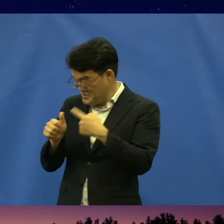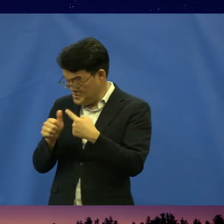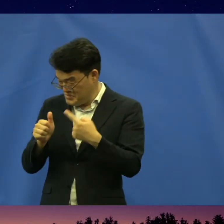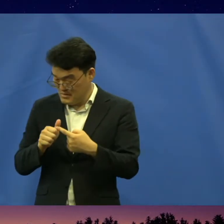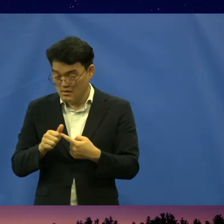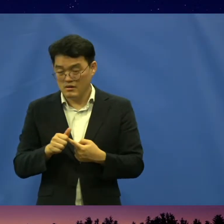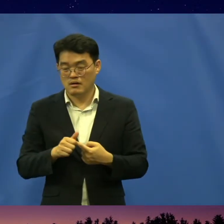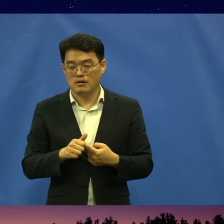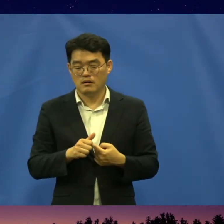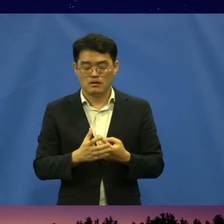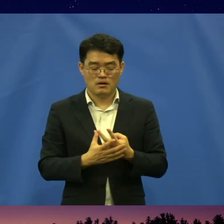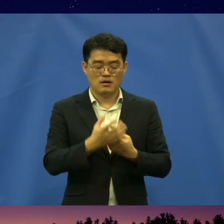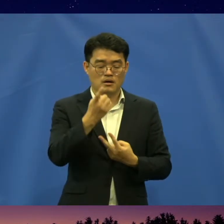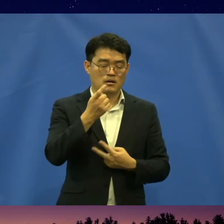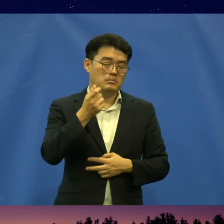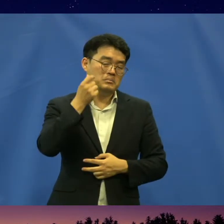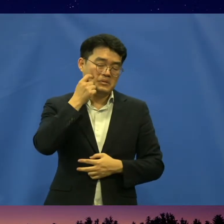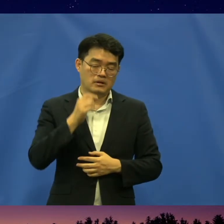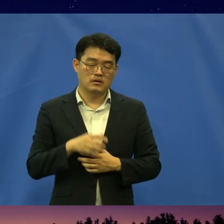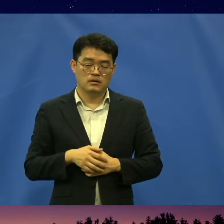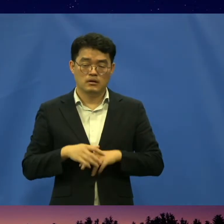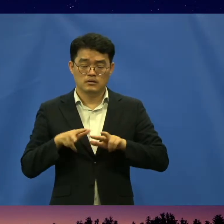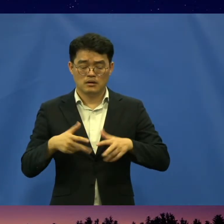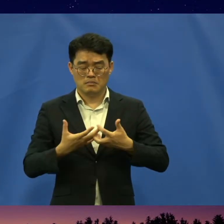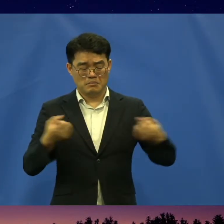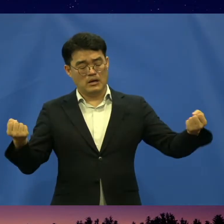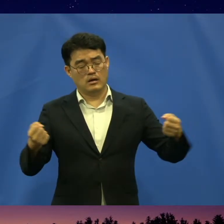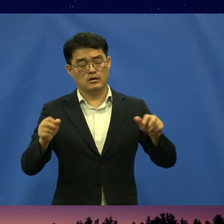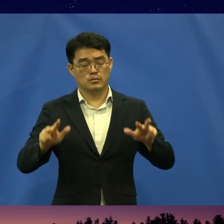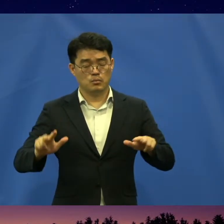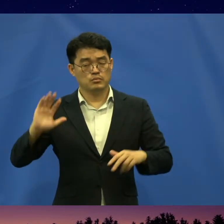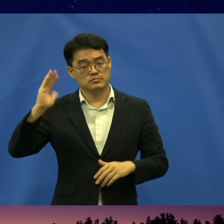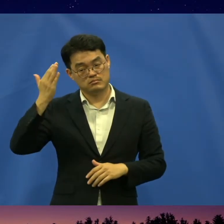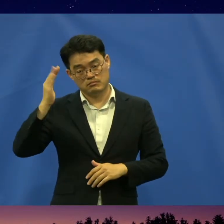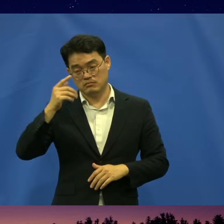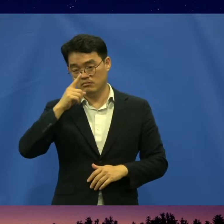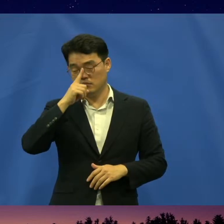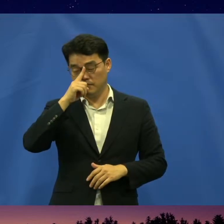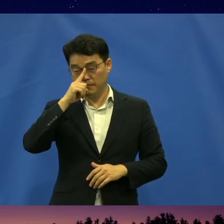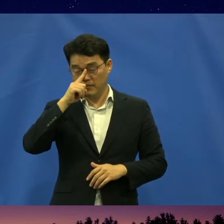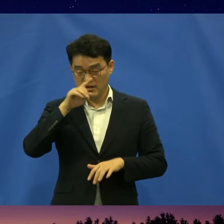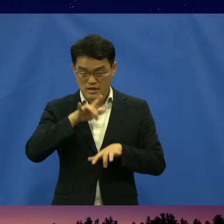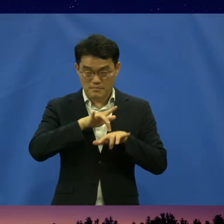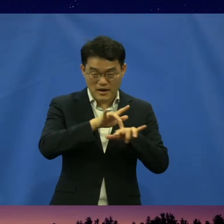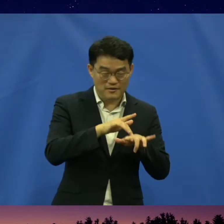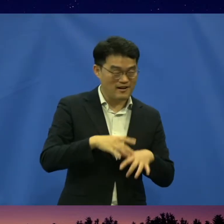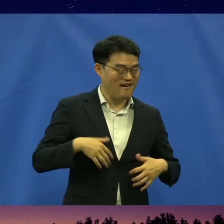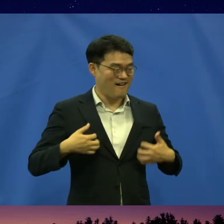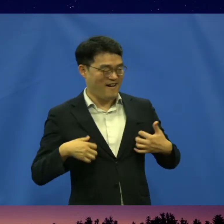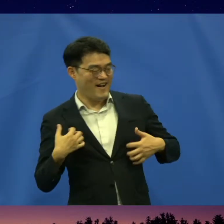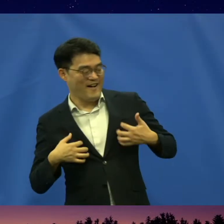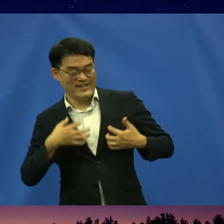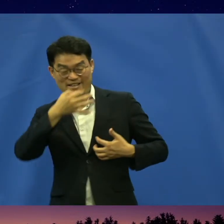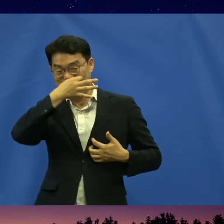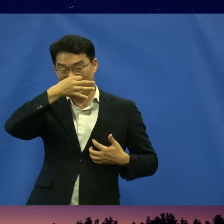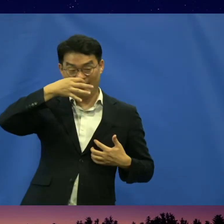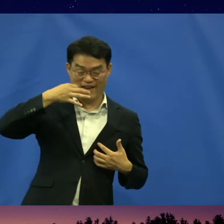이게 지금 여러분 이 현대 문명의 이기인 이를 사용해가지고 마귀가 그냥 춤을 추고 있는 거예요. 춤을 추고